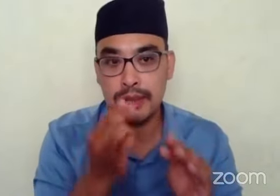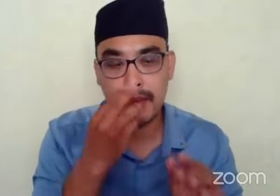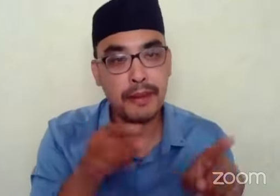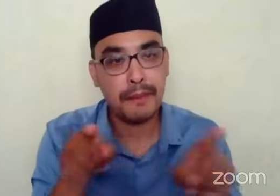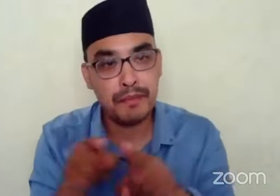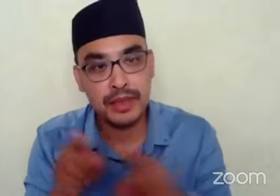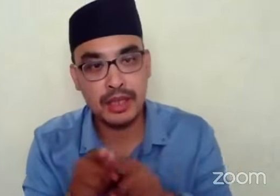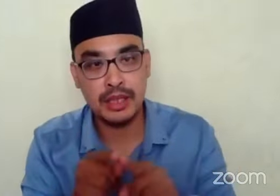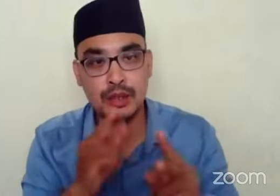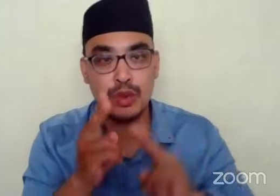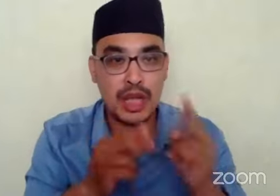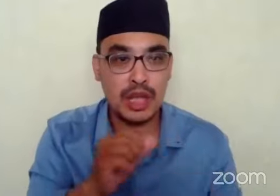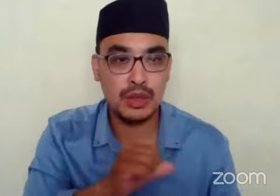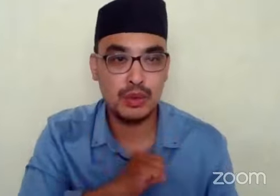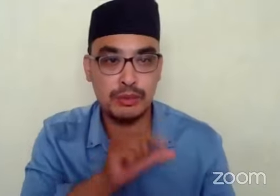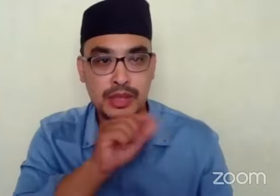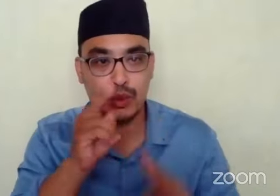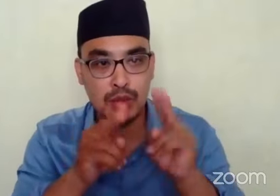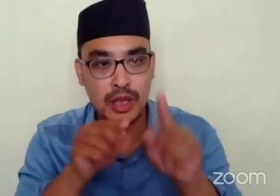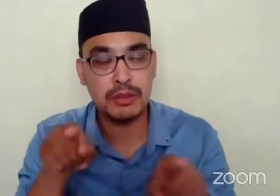सेक्सुअलिटीका कुराहरू